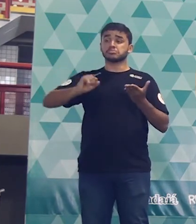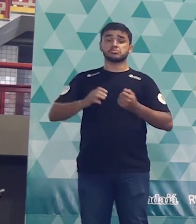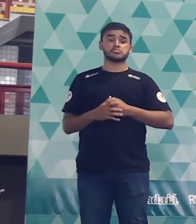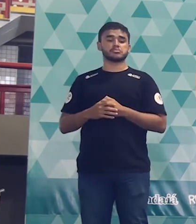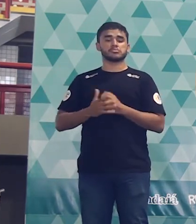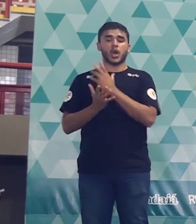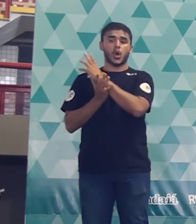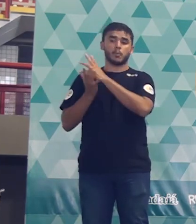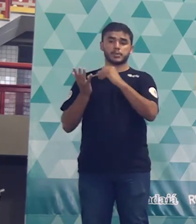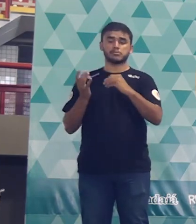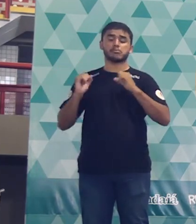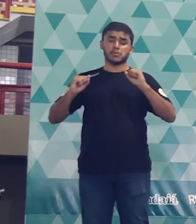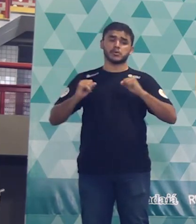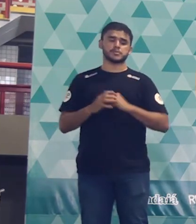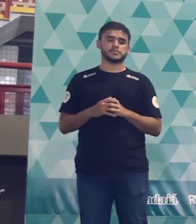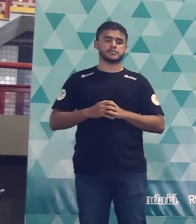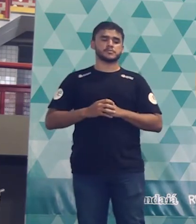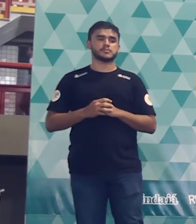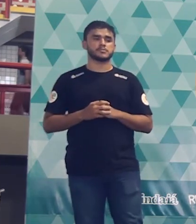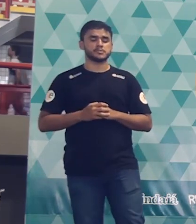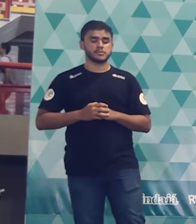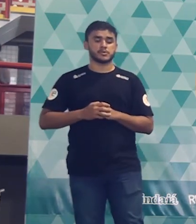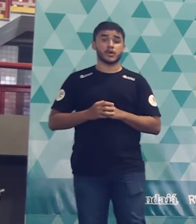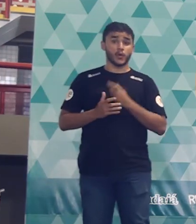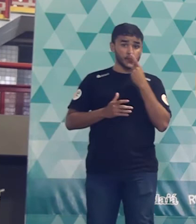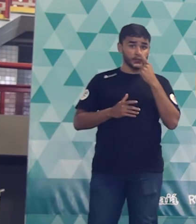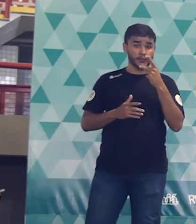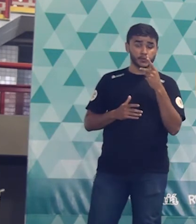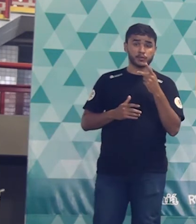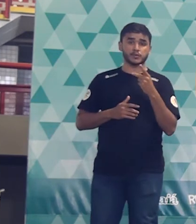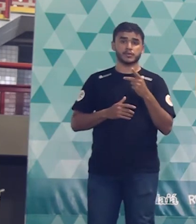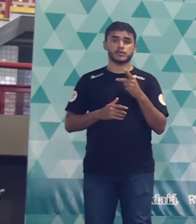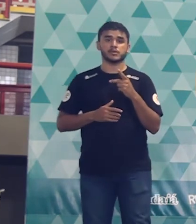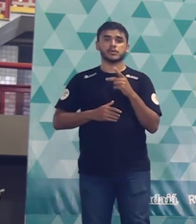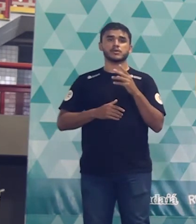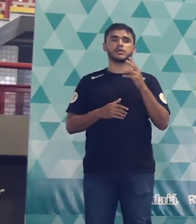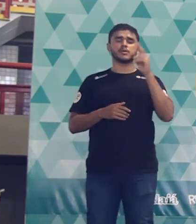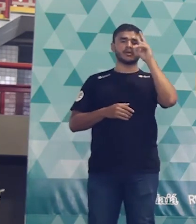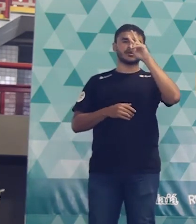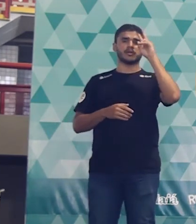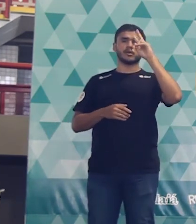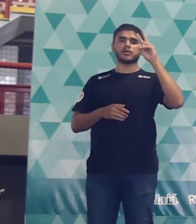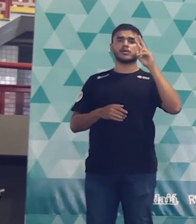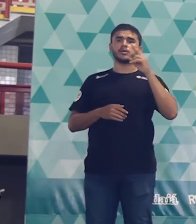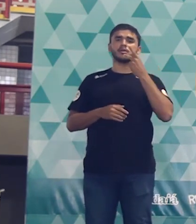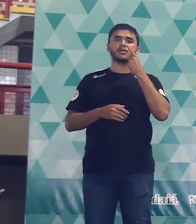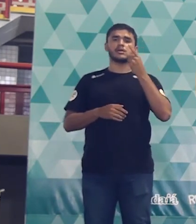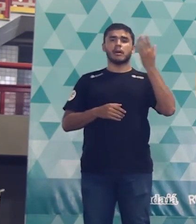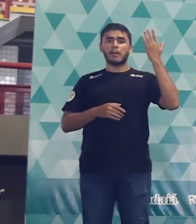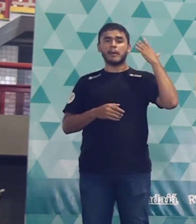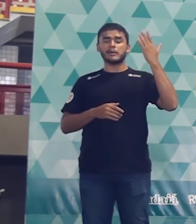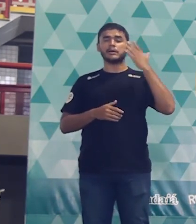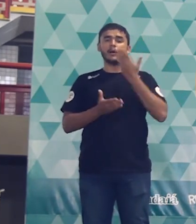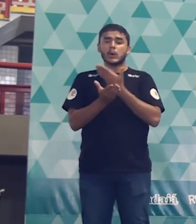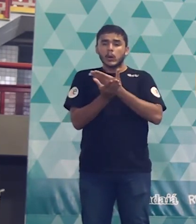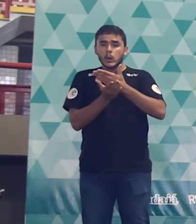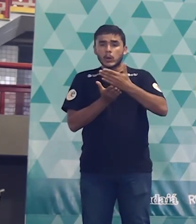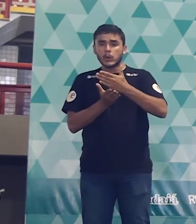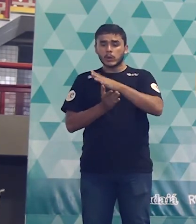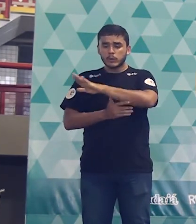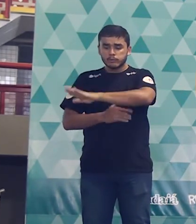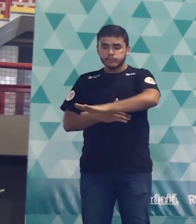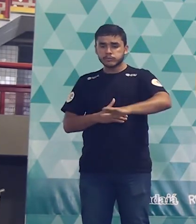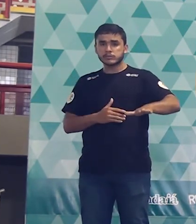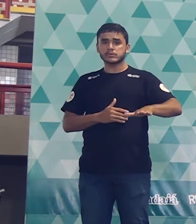você notasse algumas coisinhas, tá bom? Quando a gente fez a escolinha da tia Teteca, lá no Doutor do ABC, o que foi que a